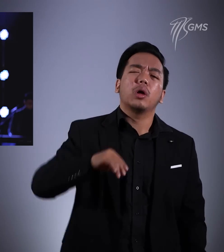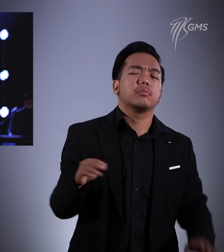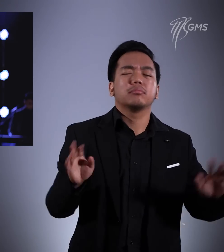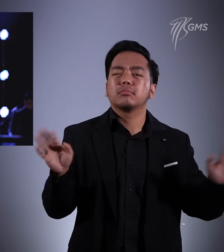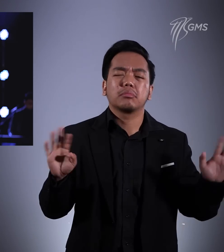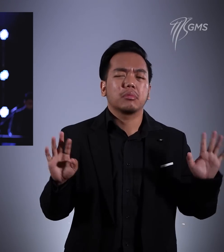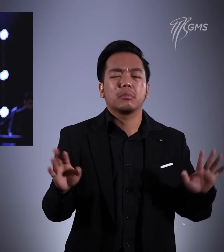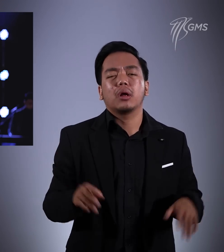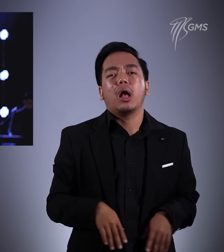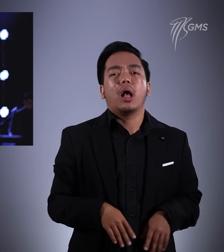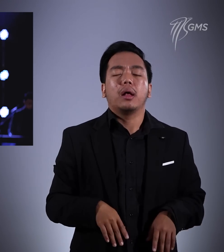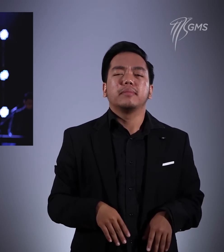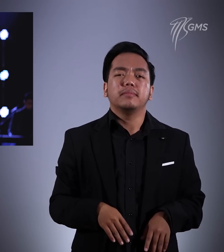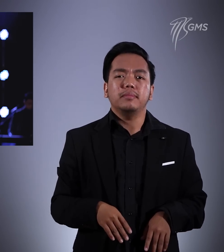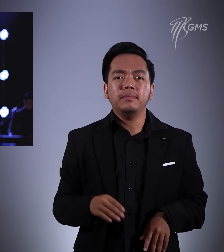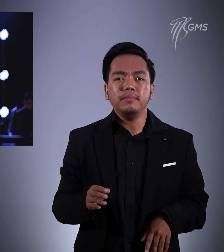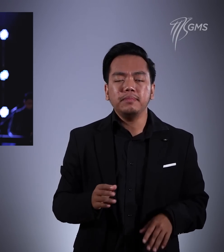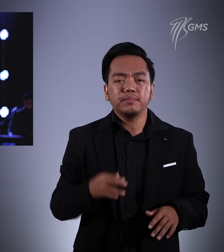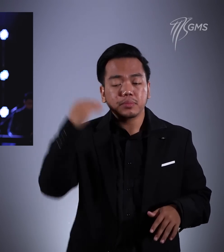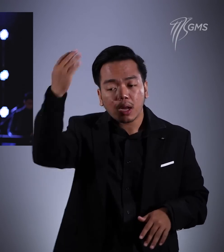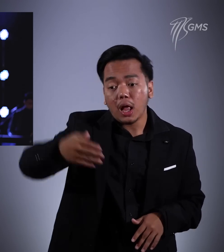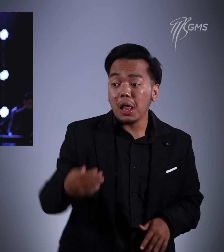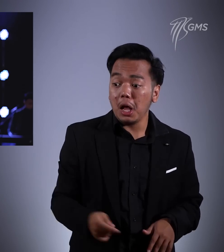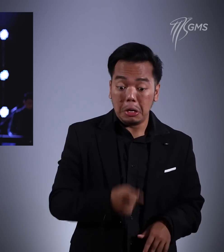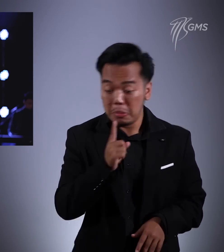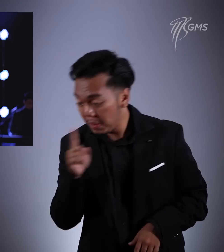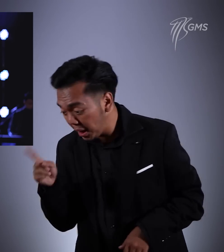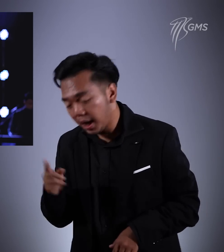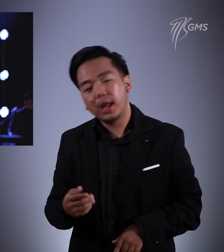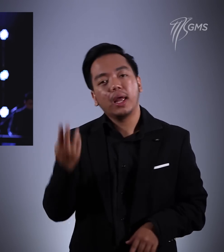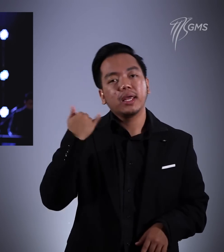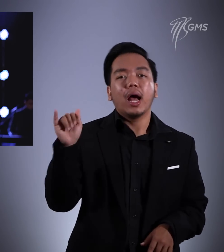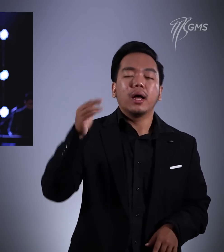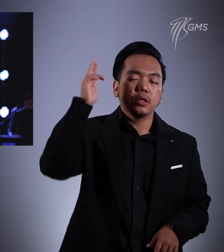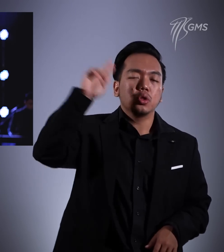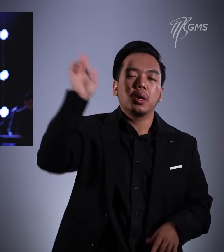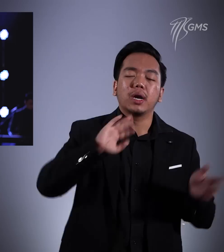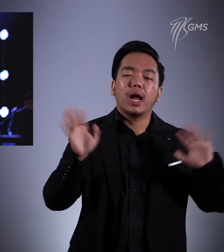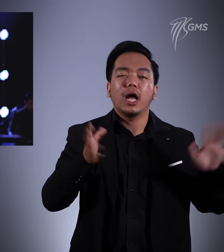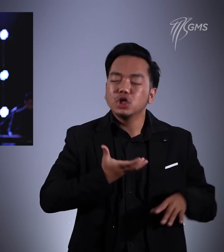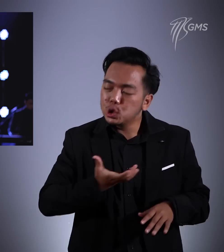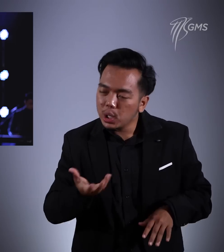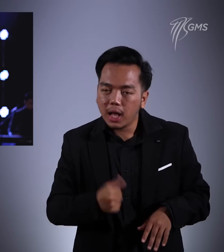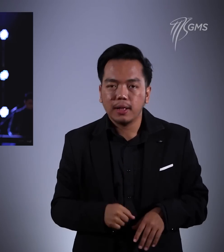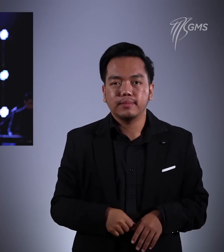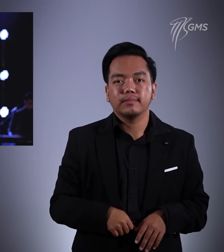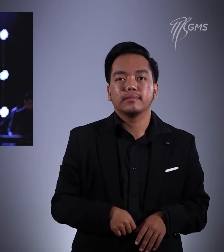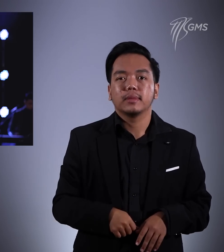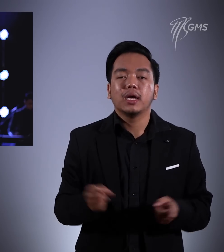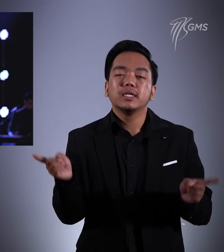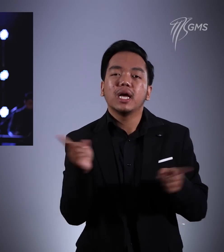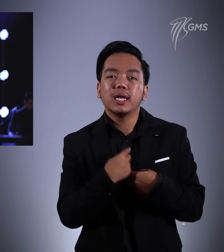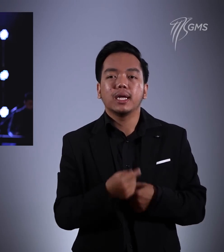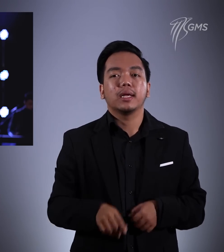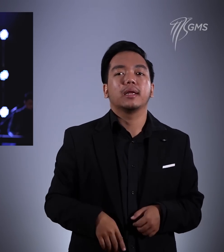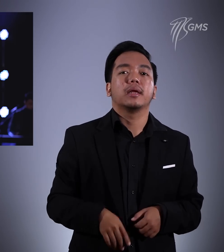tawar hati kalau Tuhan mendisiplinmu. Jikalau hari ini Anda suffering a consequence as a result of a certain sin, jikalau Anda mengalami konsekuensi oleh karena sebuah